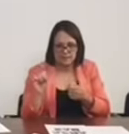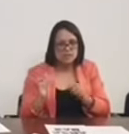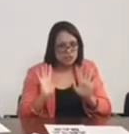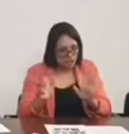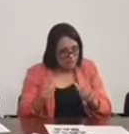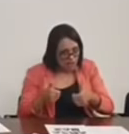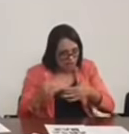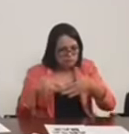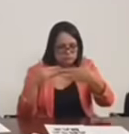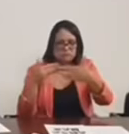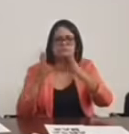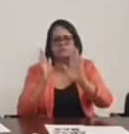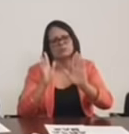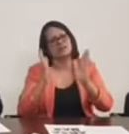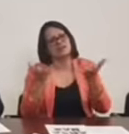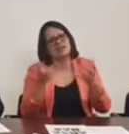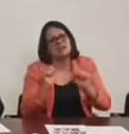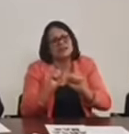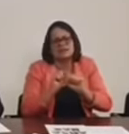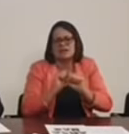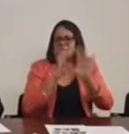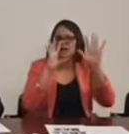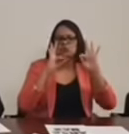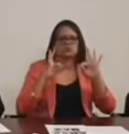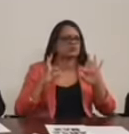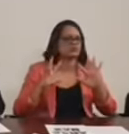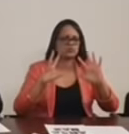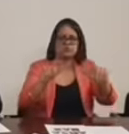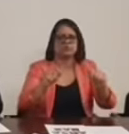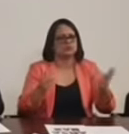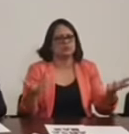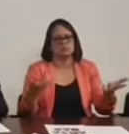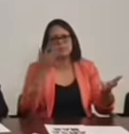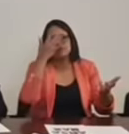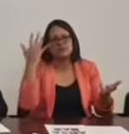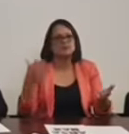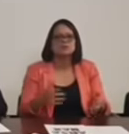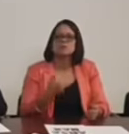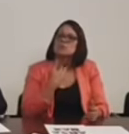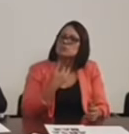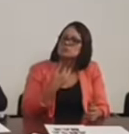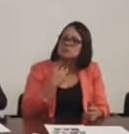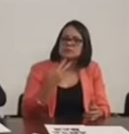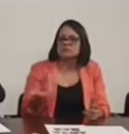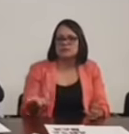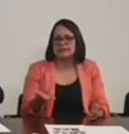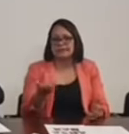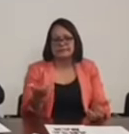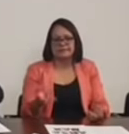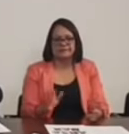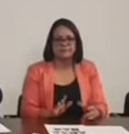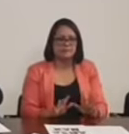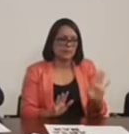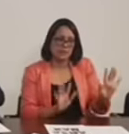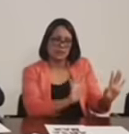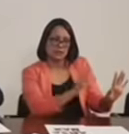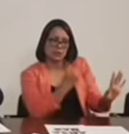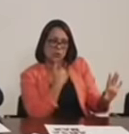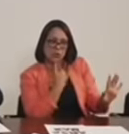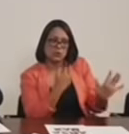queremos algo que seja aberto a toda a administração pública. Não pode mais ter aquela história de, olha, isso não